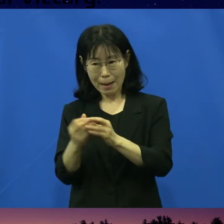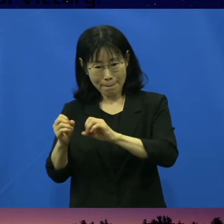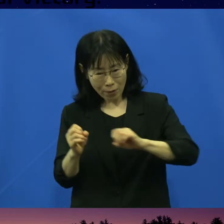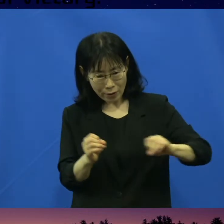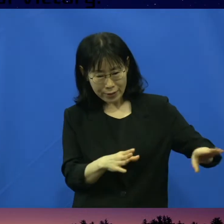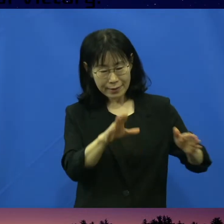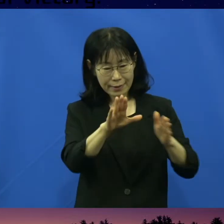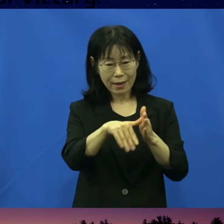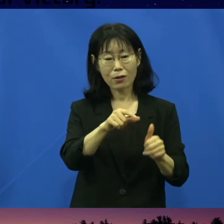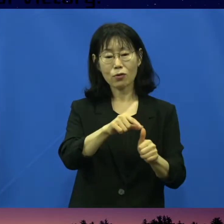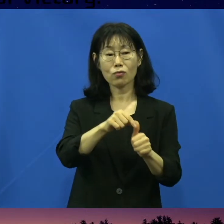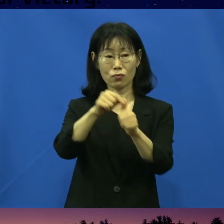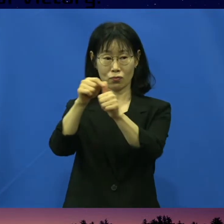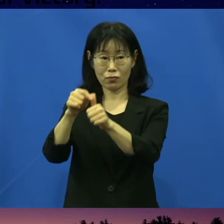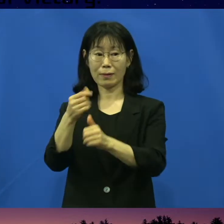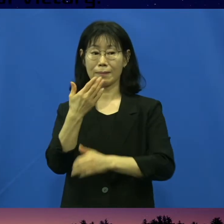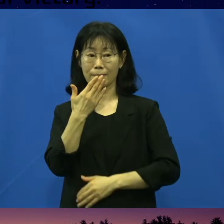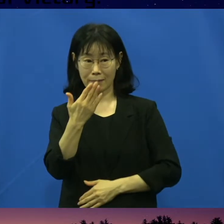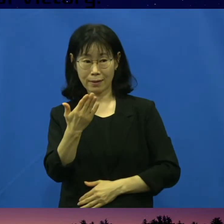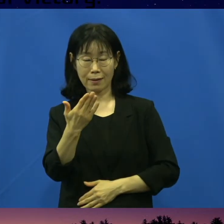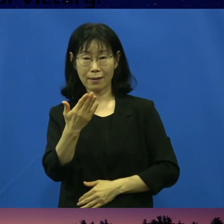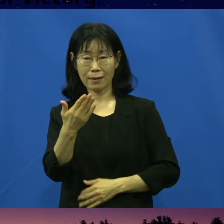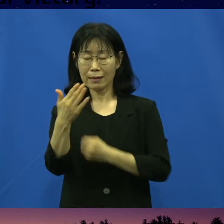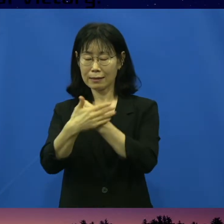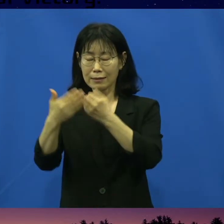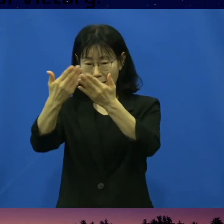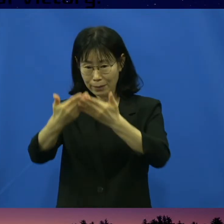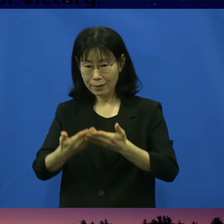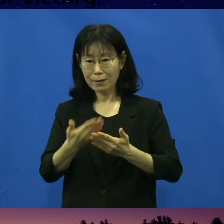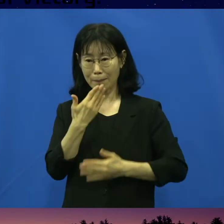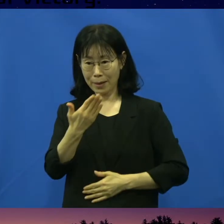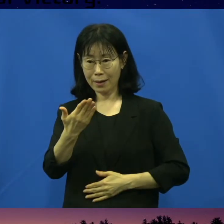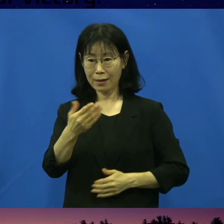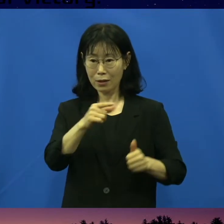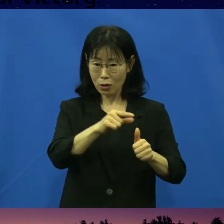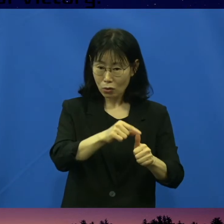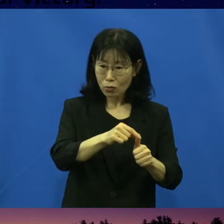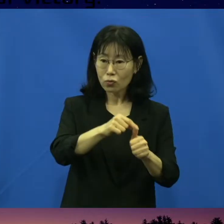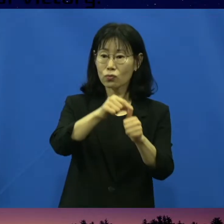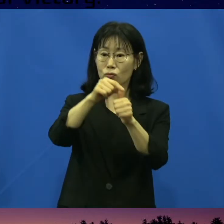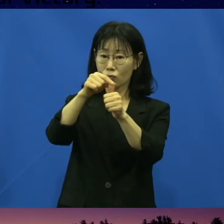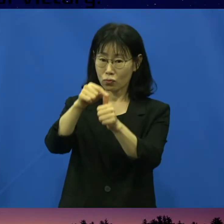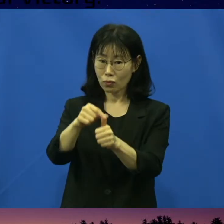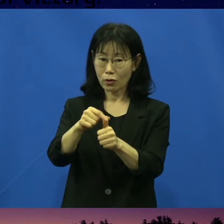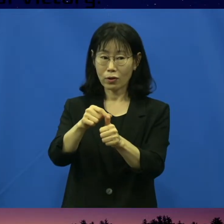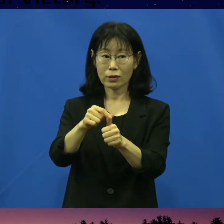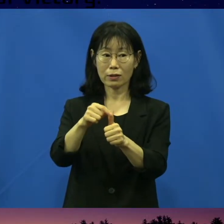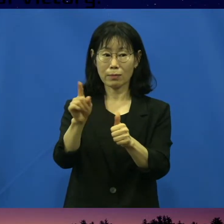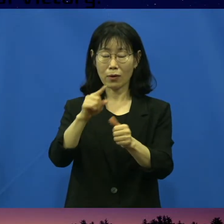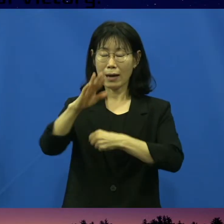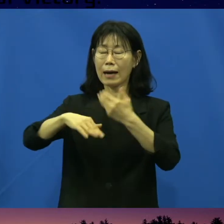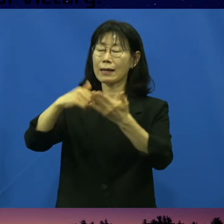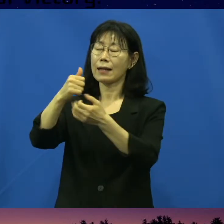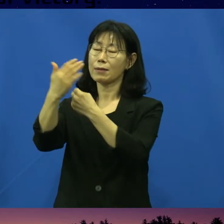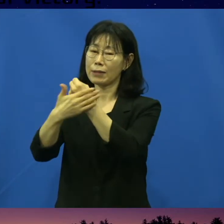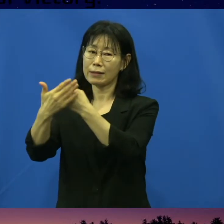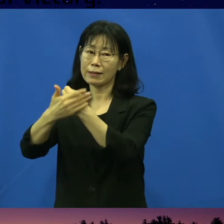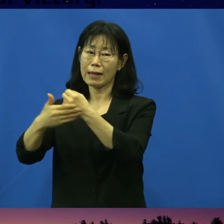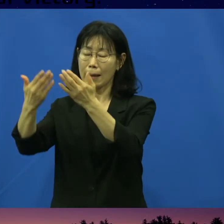구원이란 뭘까요? 하나님이 열어놓으신 제시하신 구원의 방식을 내가 받아들이는 거예요. 그게